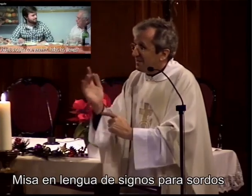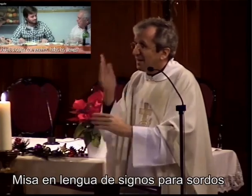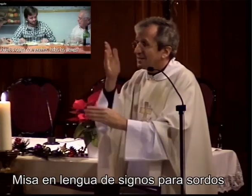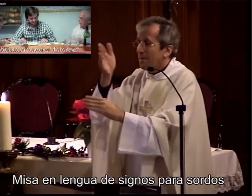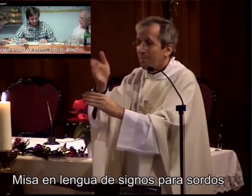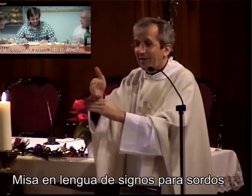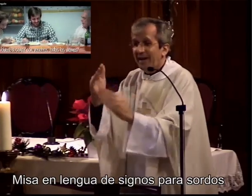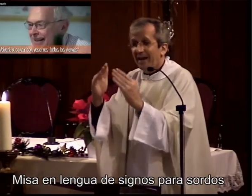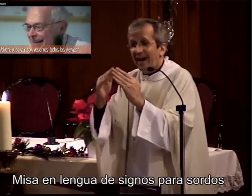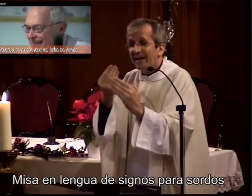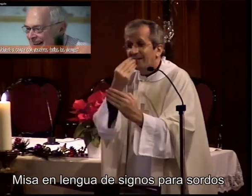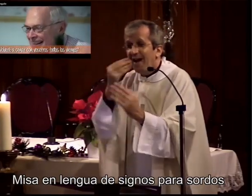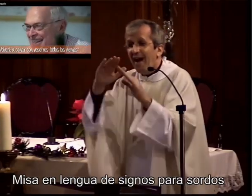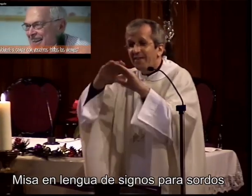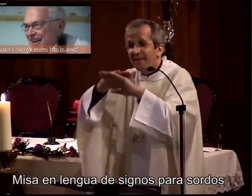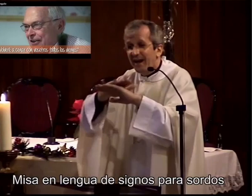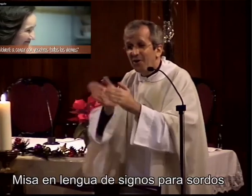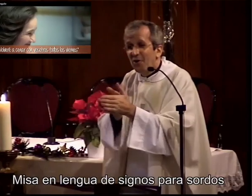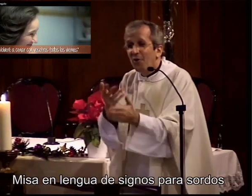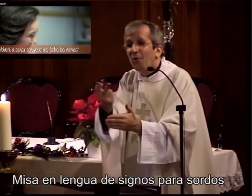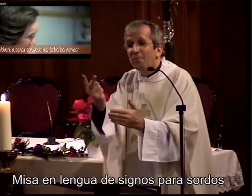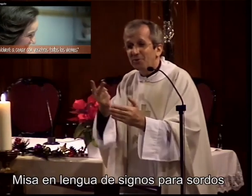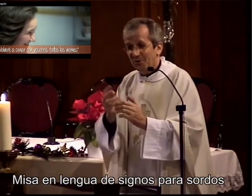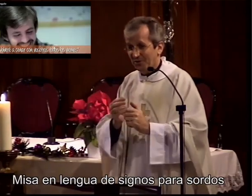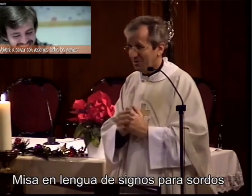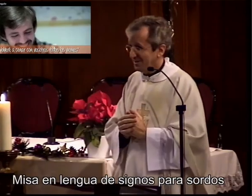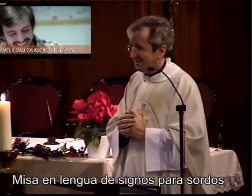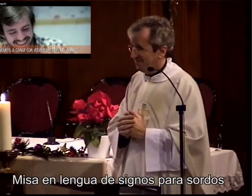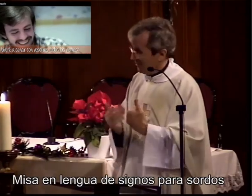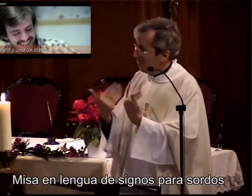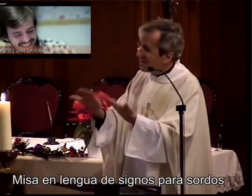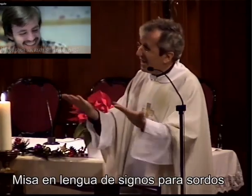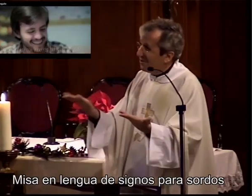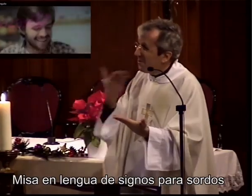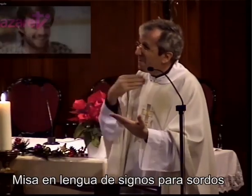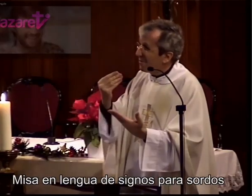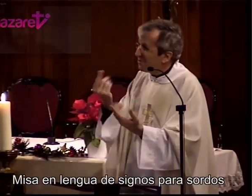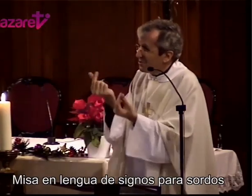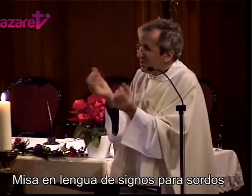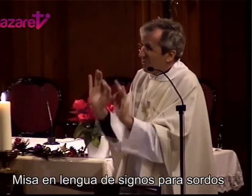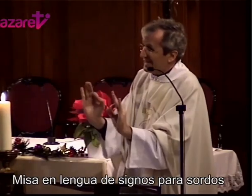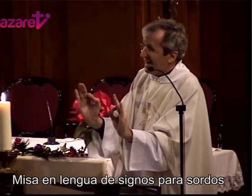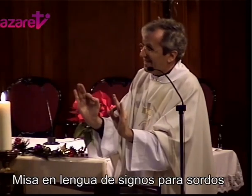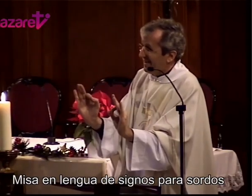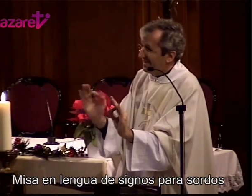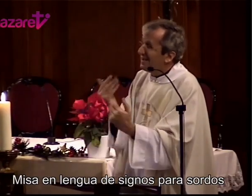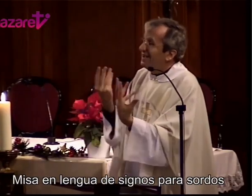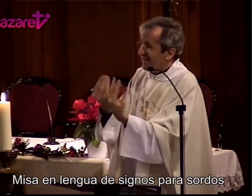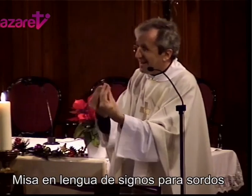cada viernes voy a ir a casa a cenar con vosotros. Un regalo maravilloso, que no cuesta nada ir con